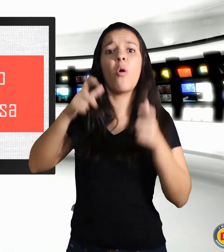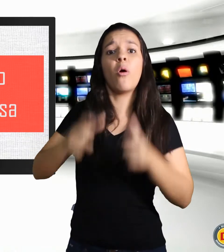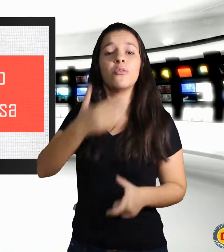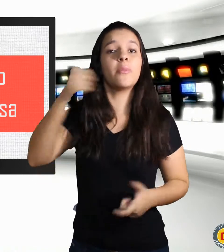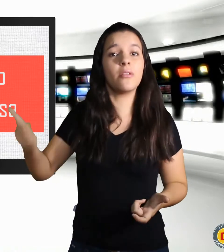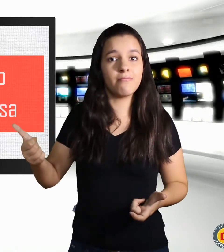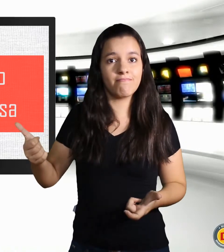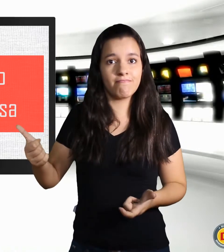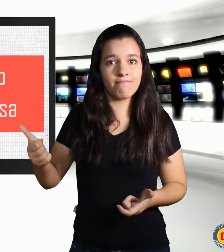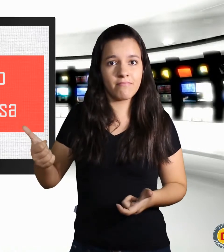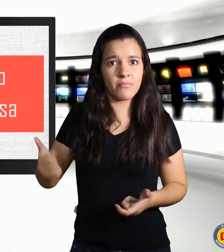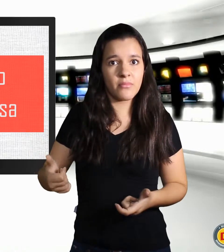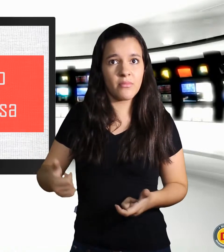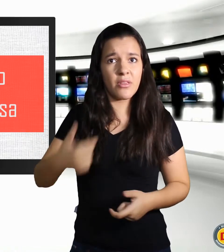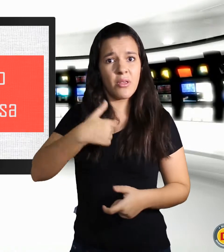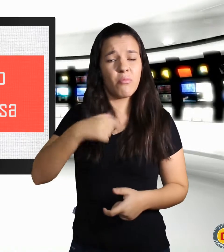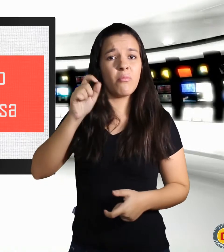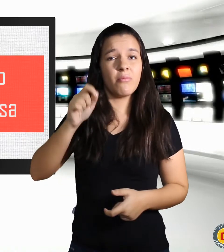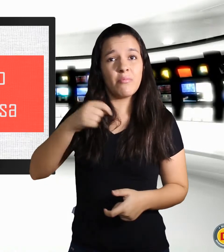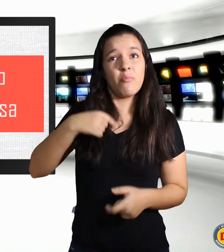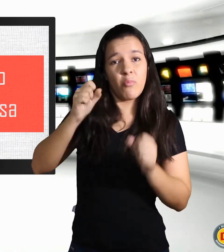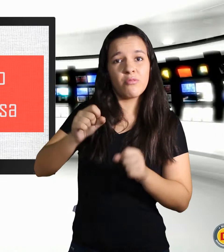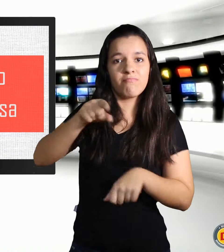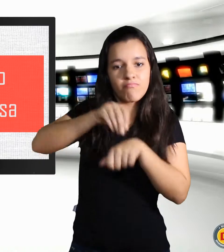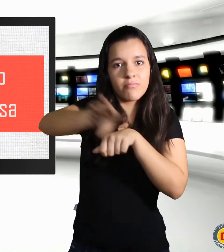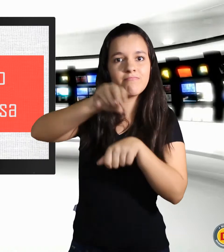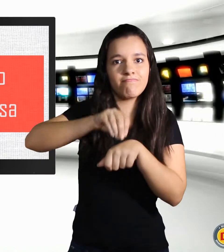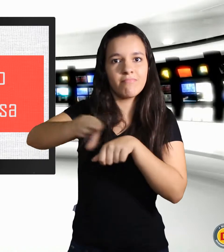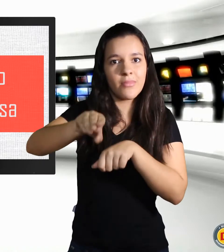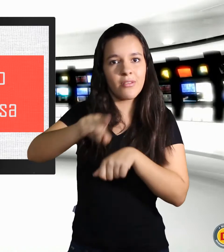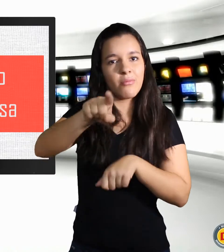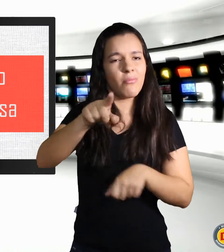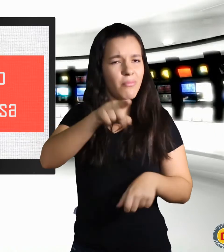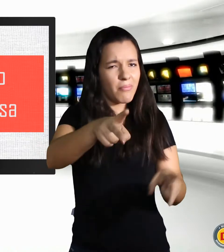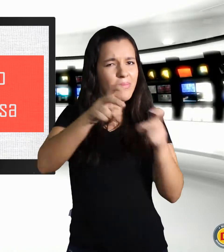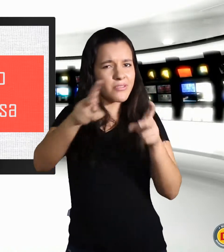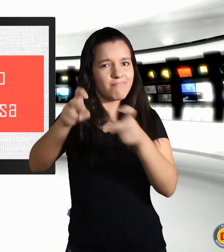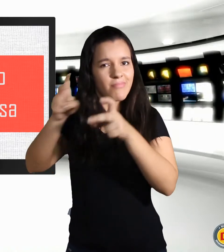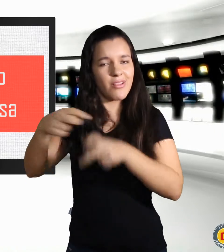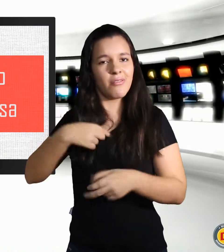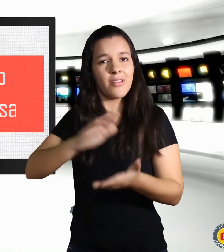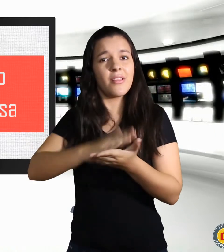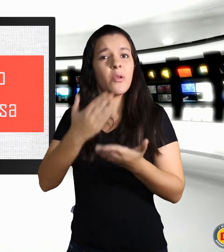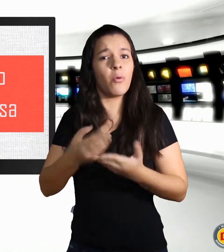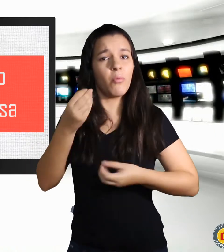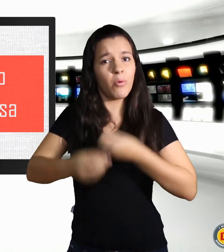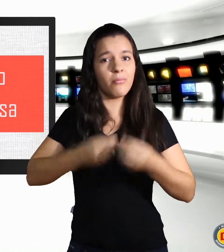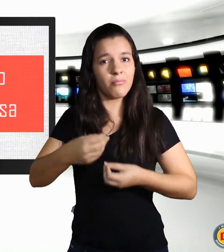ambiente. Assim, trazemos algumas dicas importantes que precisam ser observadas pelo profissional da tradução e